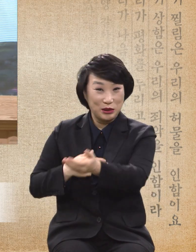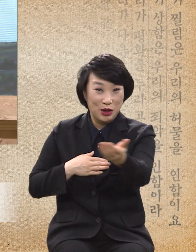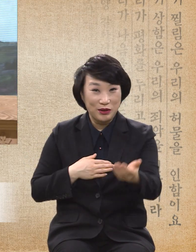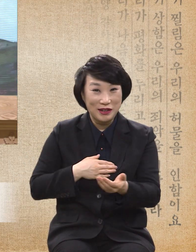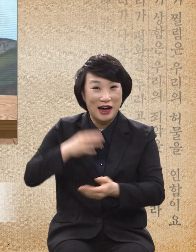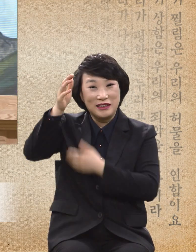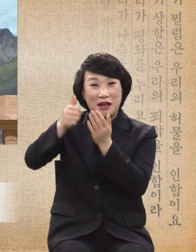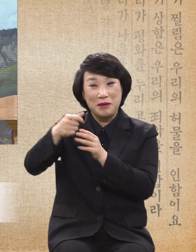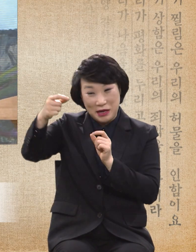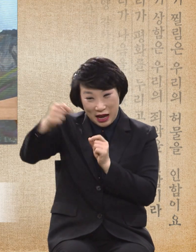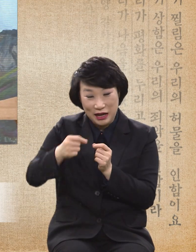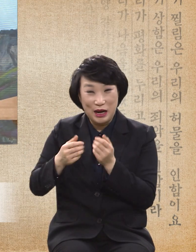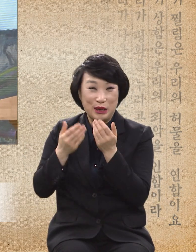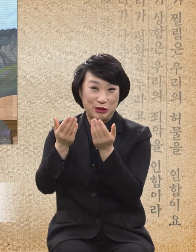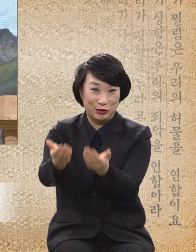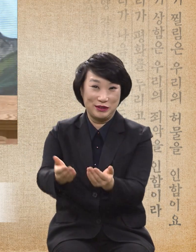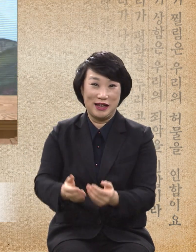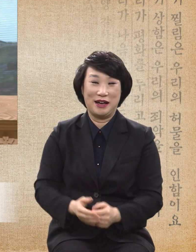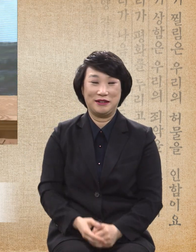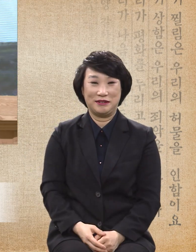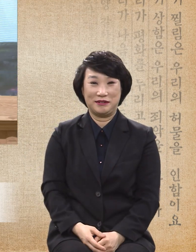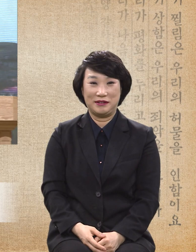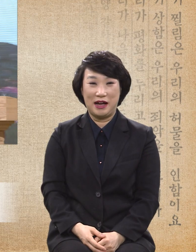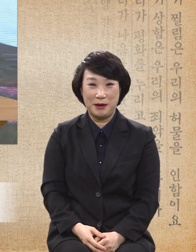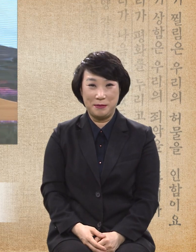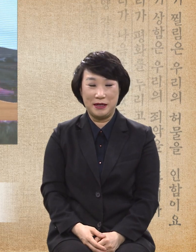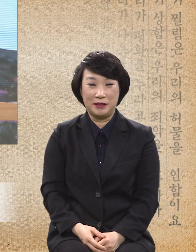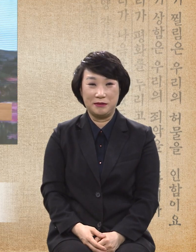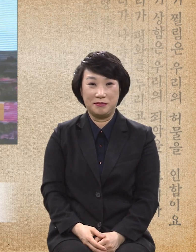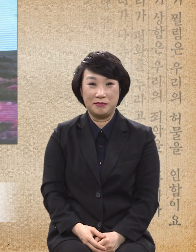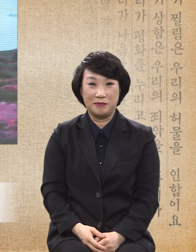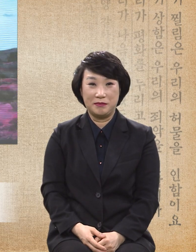너희를 하나님이 가까이 할 것이다.